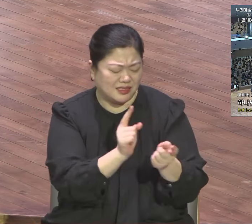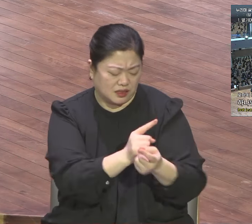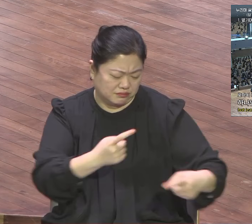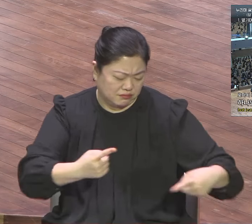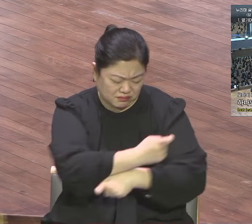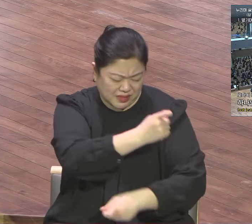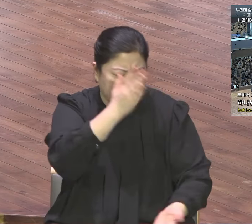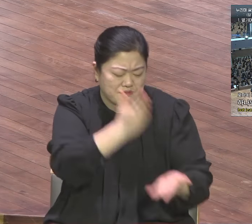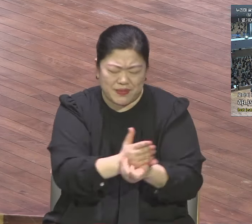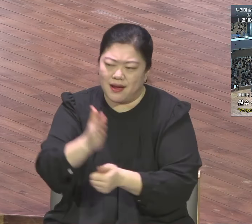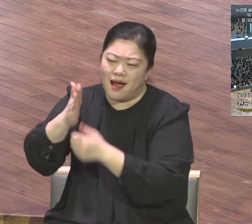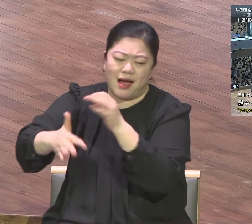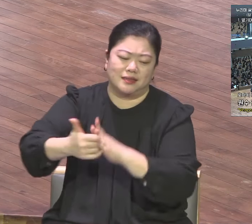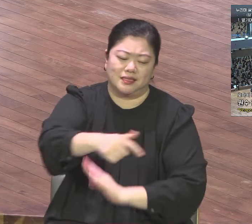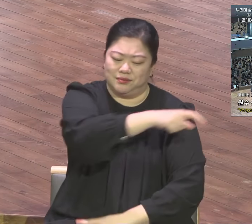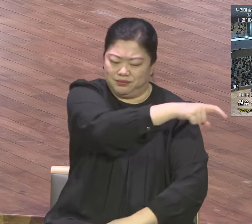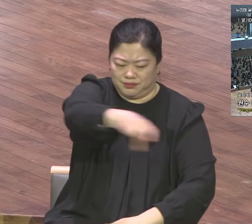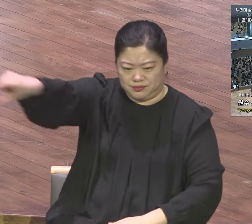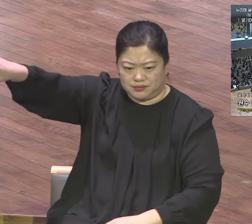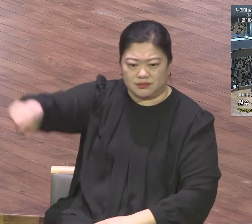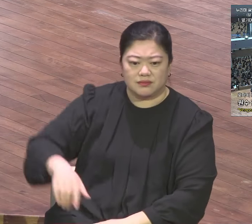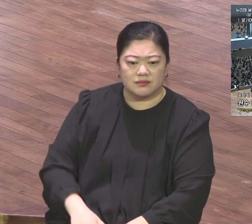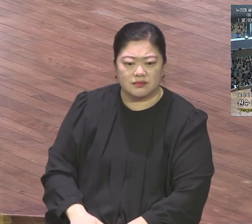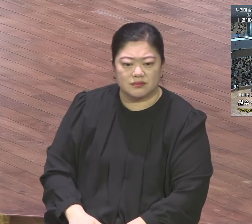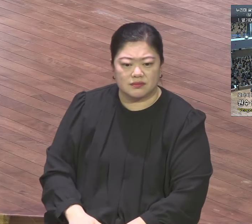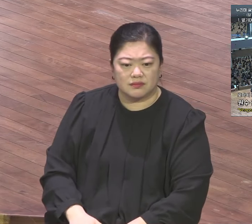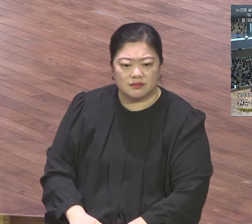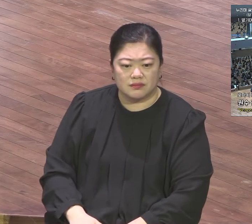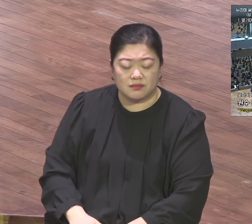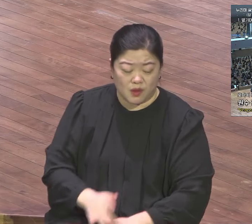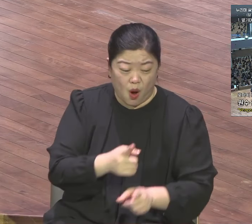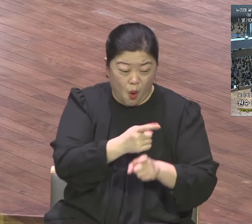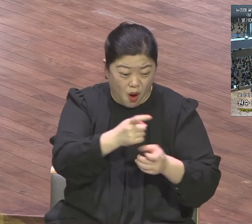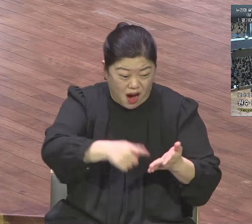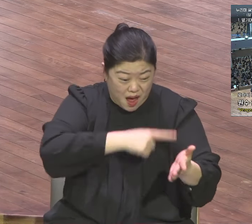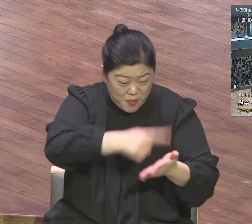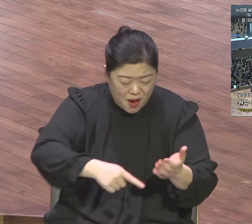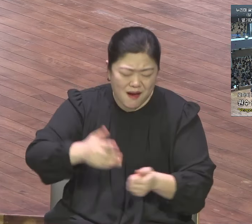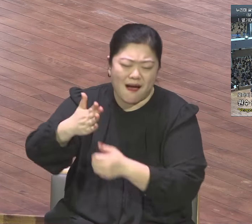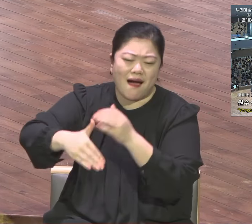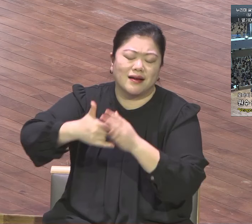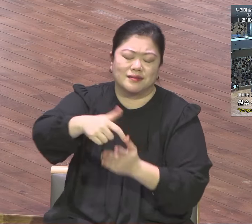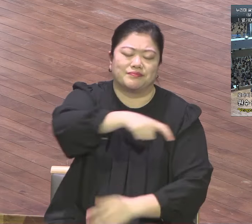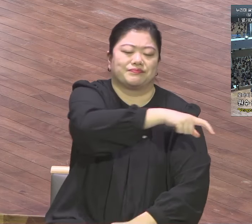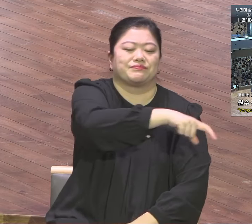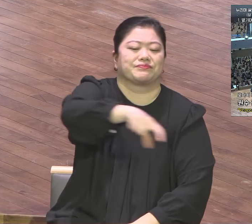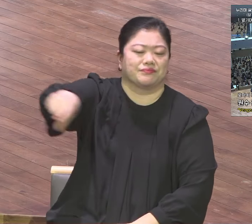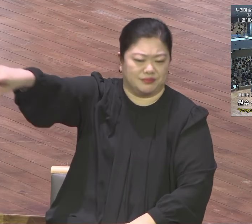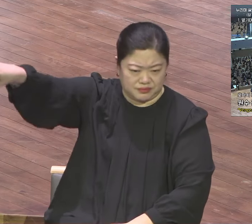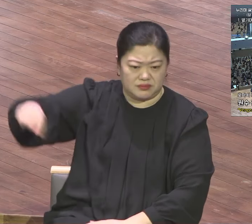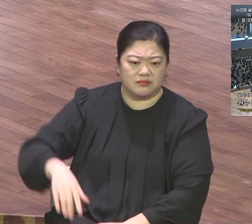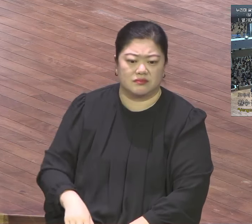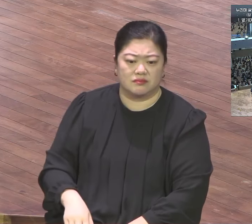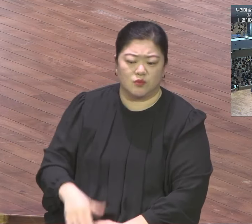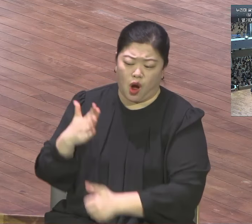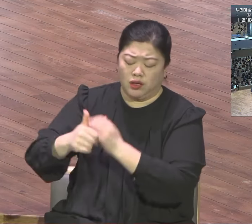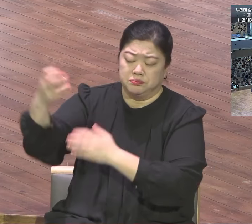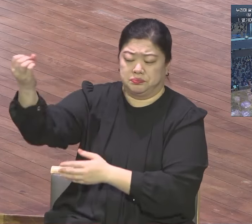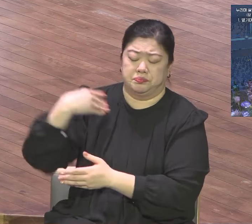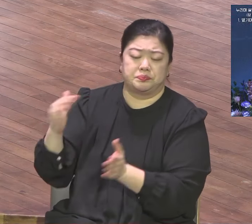맡기라. 기록되었을 때 원수 갚는 것이 내게 있으니 내가 갚으리라고 주께서 말씀하시니라.